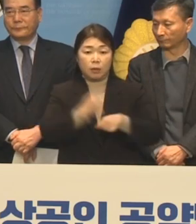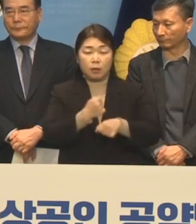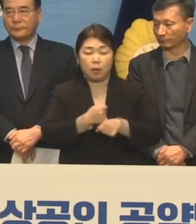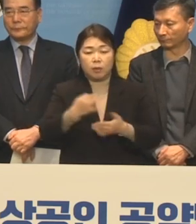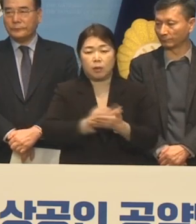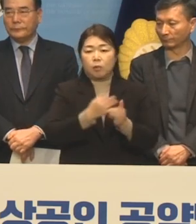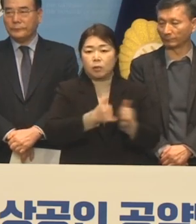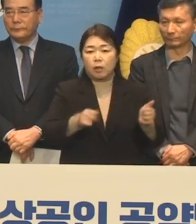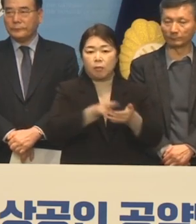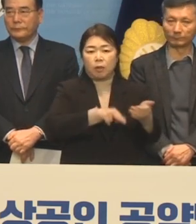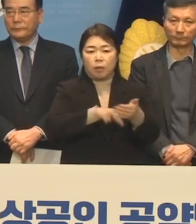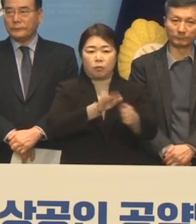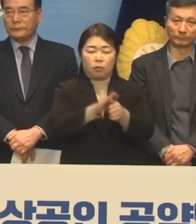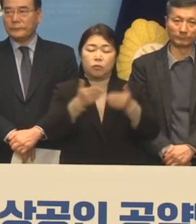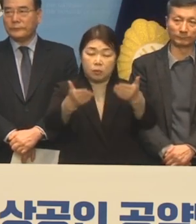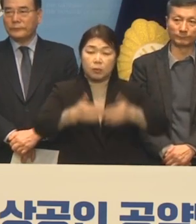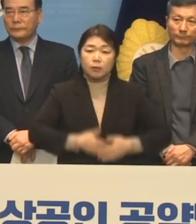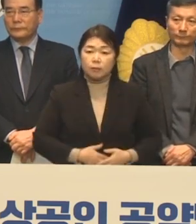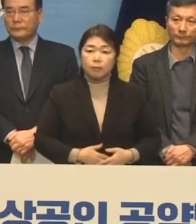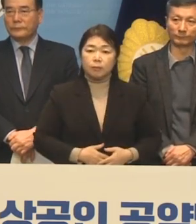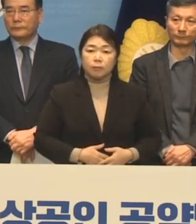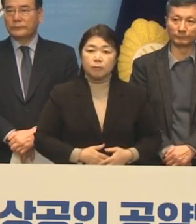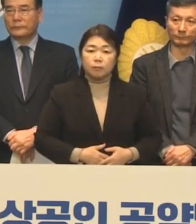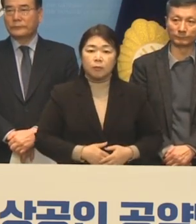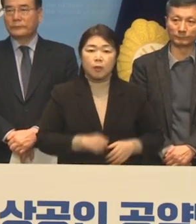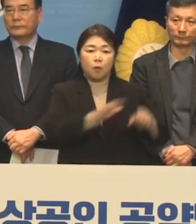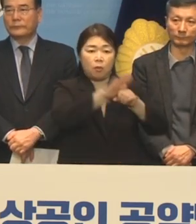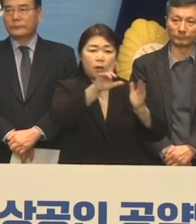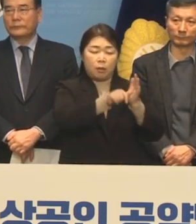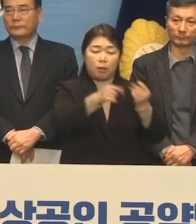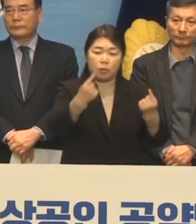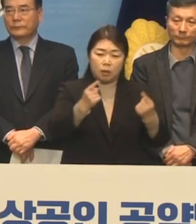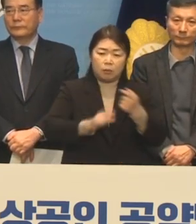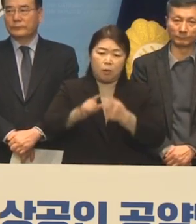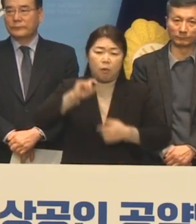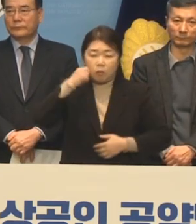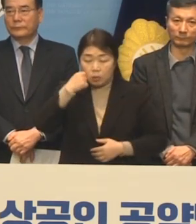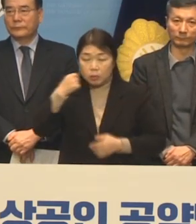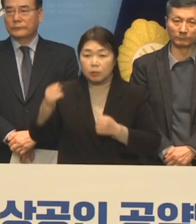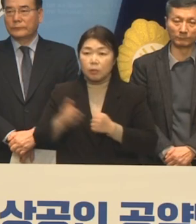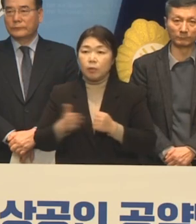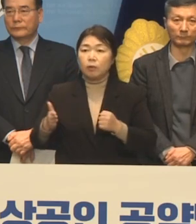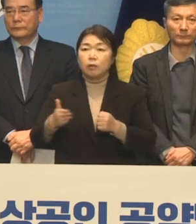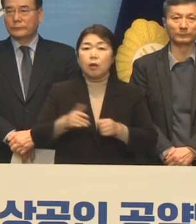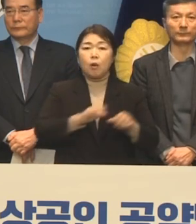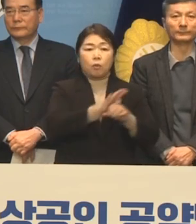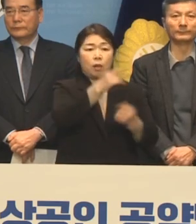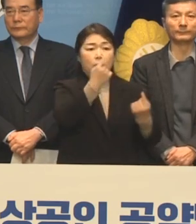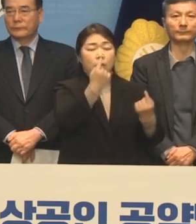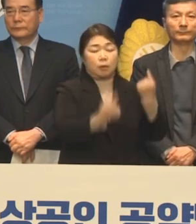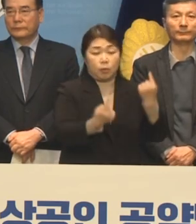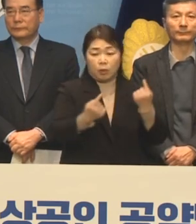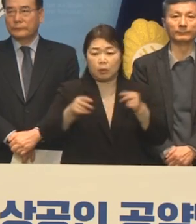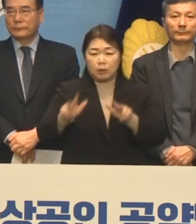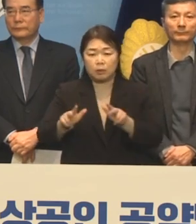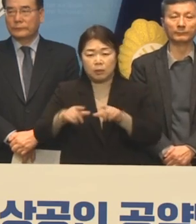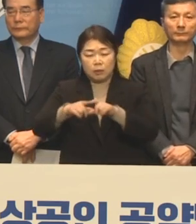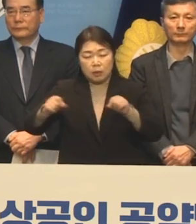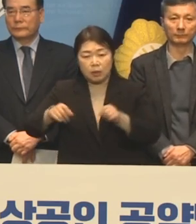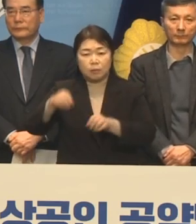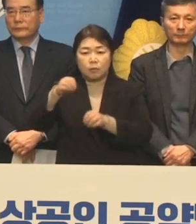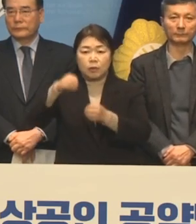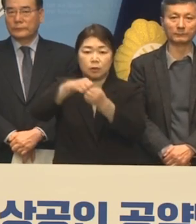늘리겠습니다. 코로나19보다 어려운 시기인 만큼 코로나 시기보다 지역화폐 발행 규모를 대폭 확대하여